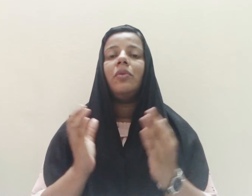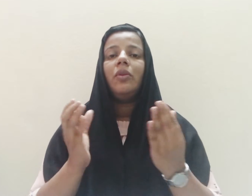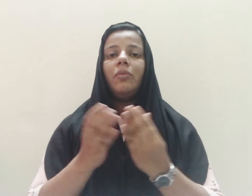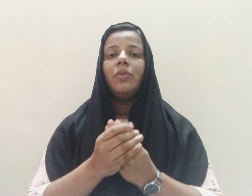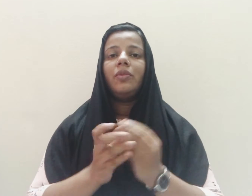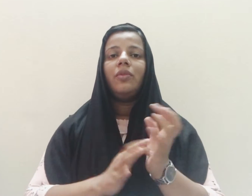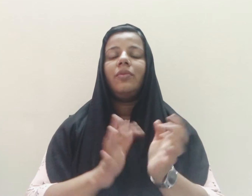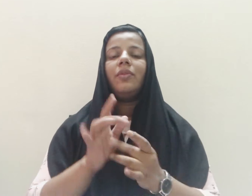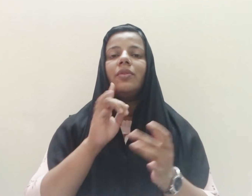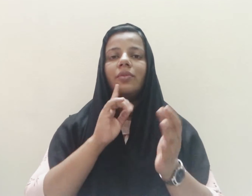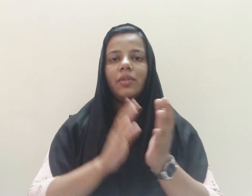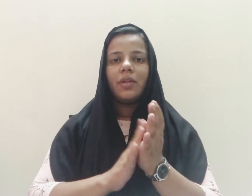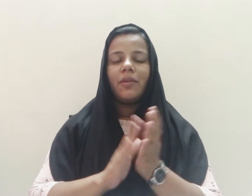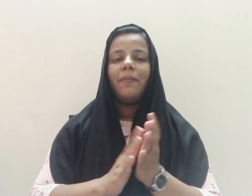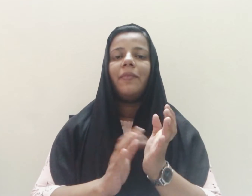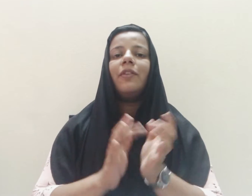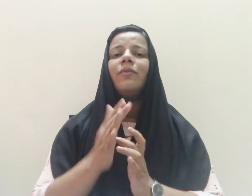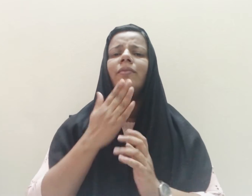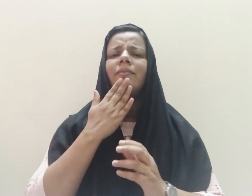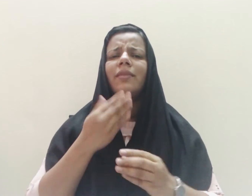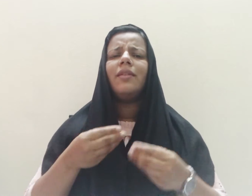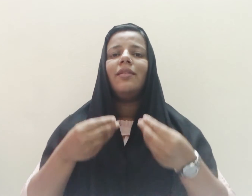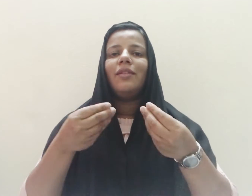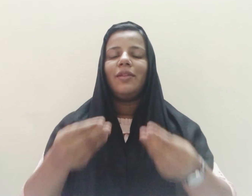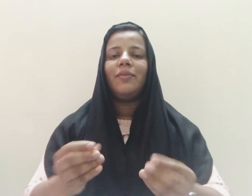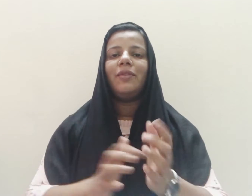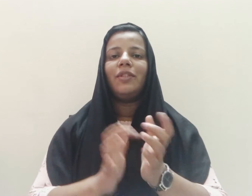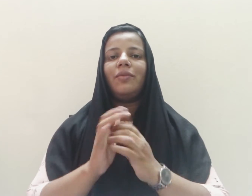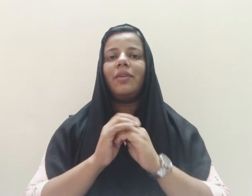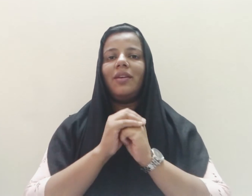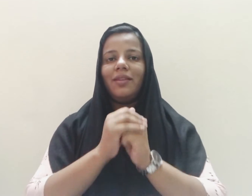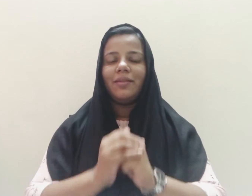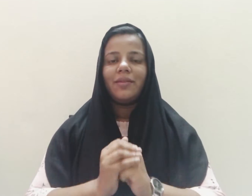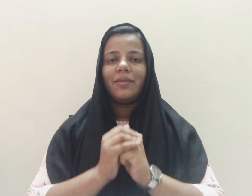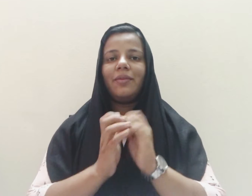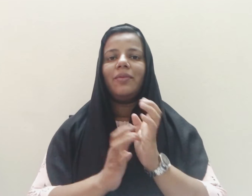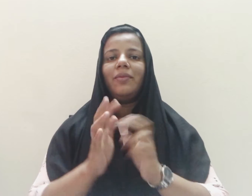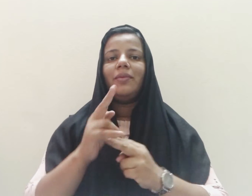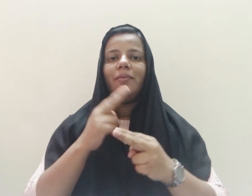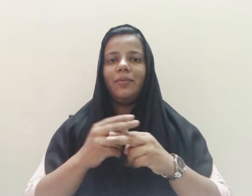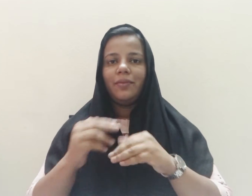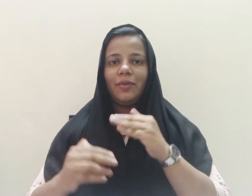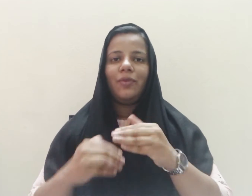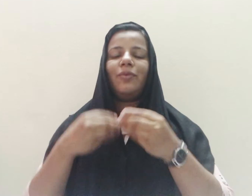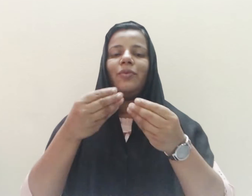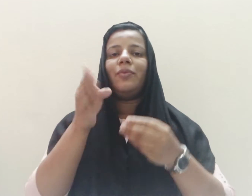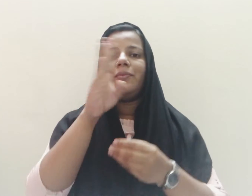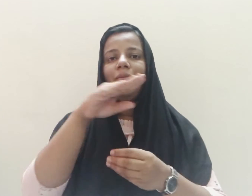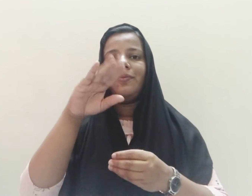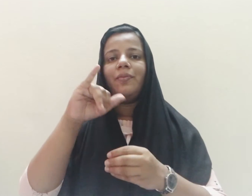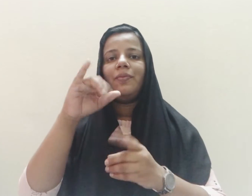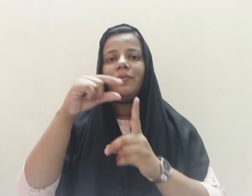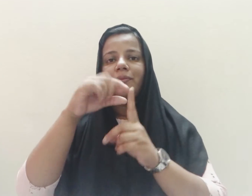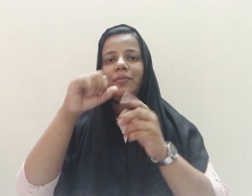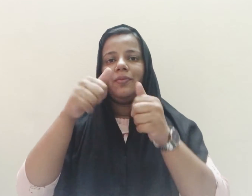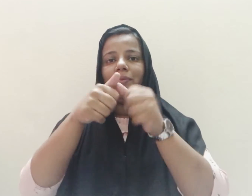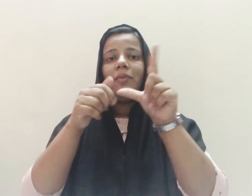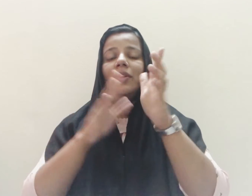ഒരുമിച്ചങ്ങ് സ്തുതിക്കുന്നു, ഒരുമിച്ചങ്ങേക്ക് നന്ദി പറയുന്നു, ഒരുമിച്ചങ്ങ് ആരാധിക്കുന്നു, ഒരുമിച്ചങ്ങ് പുകഴ്ത്തുന്നു. 96 സങ്കീർത്തനത്തിൽ പറയുന്നു,